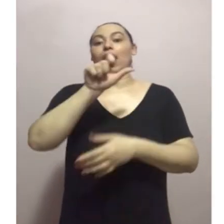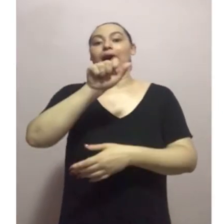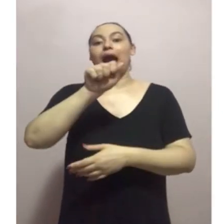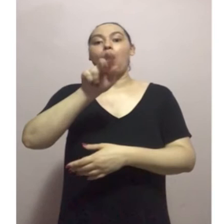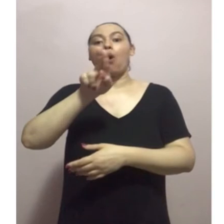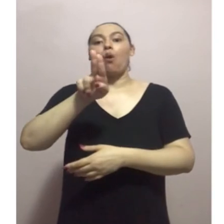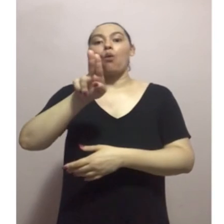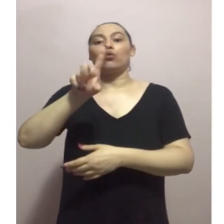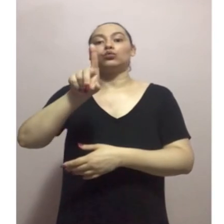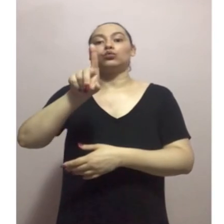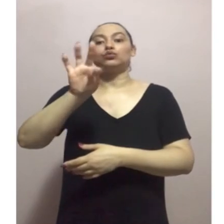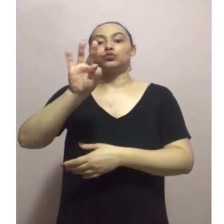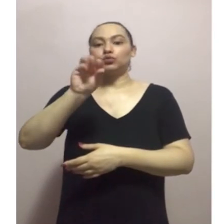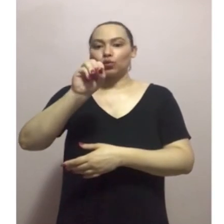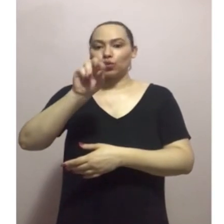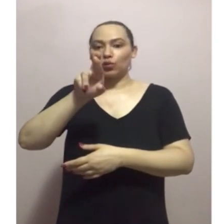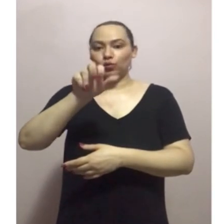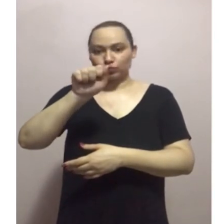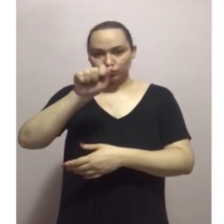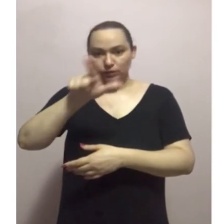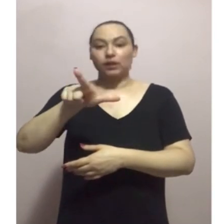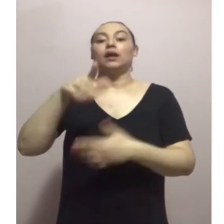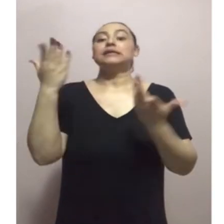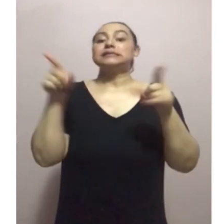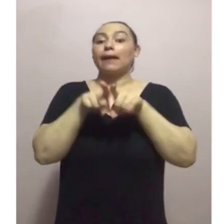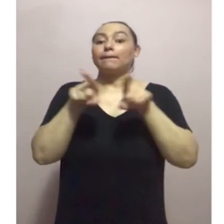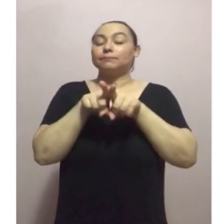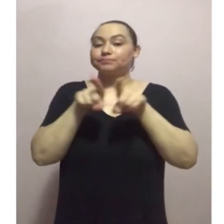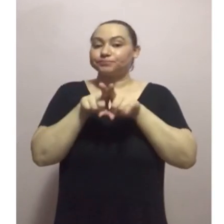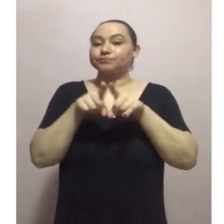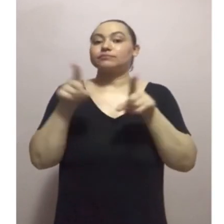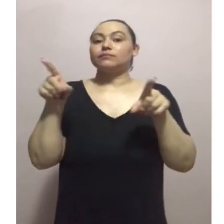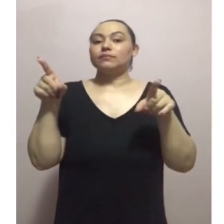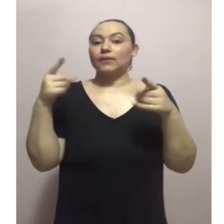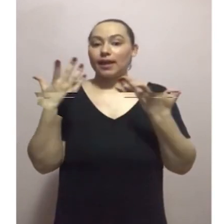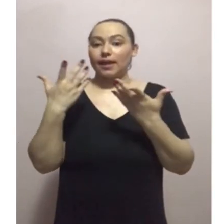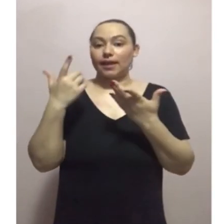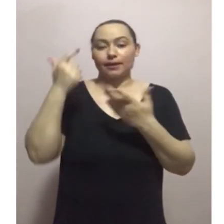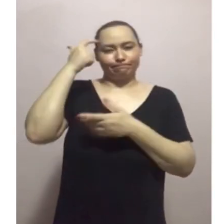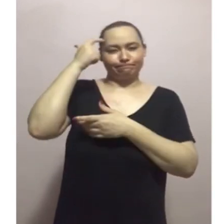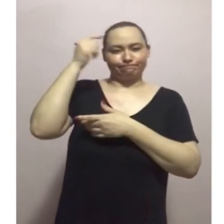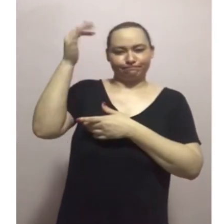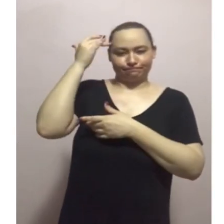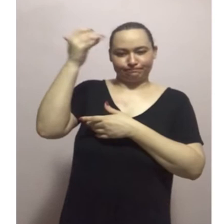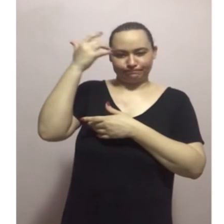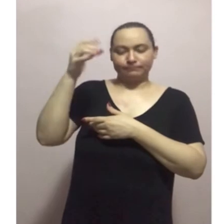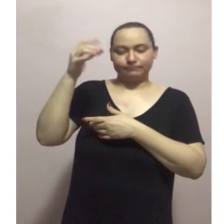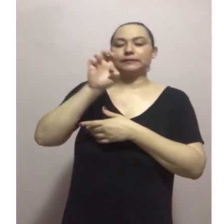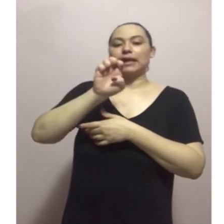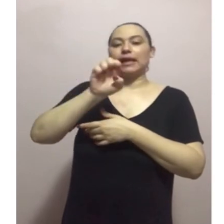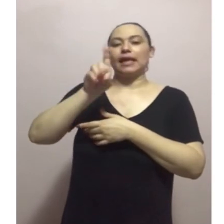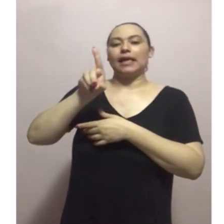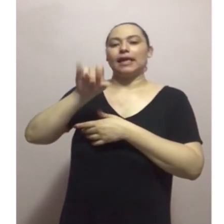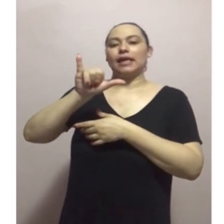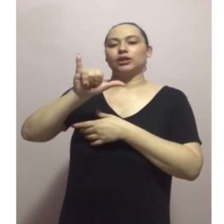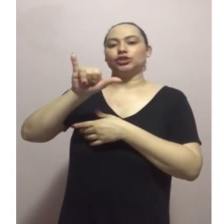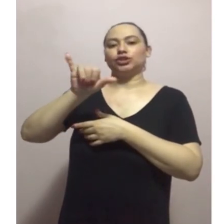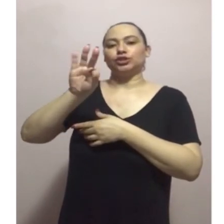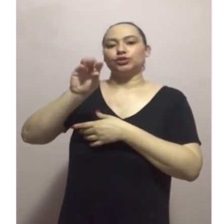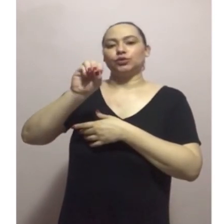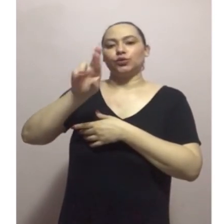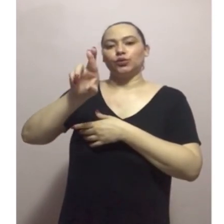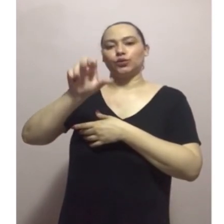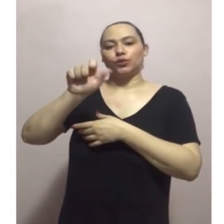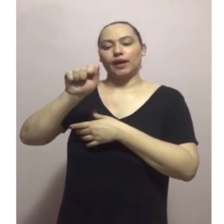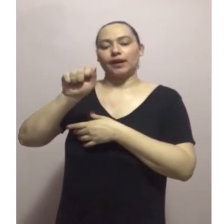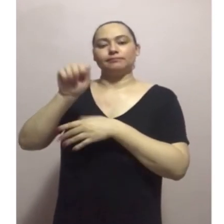mesmo, então, até porque, assim... né, Dé? Eles não olham para a gente como um grande produto, porque Na cabeça das editoras, quando eles vão ceder